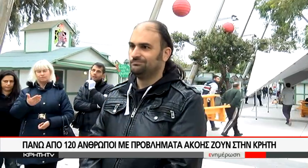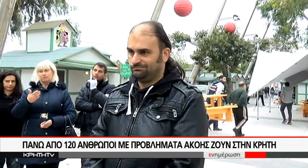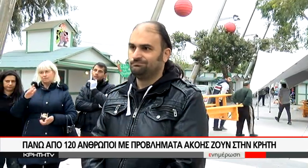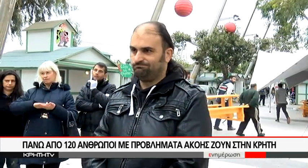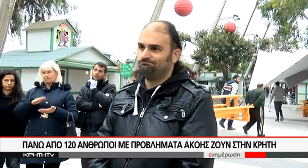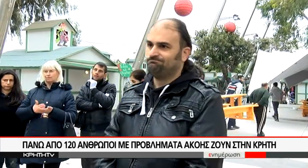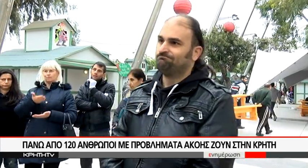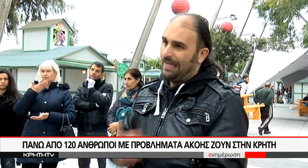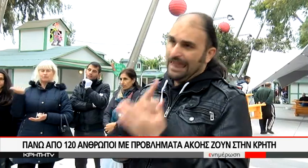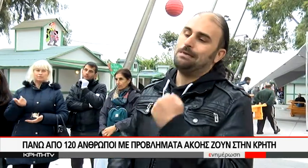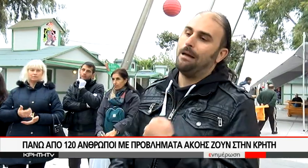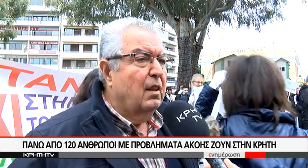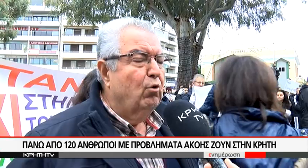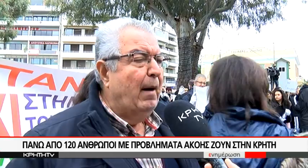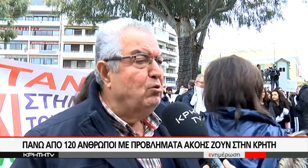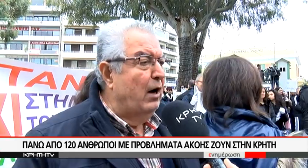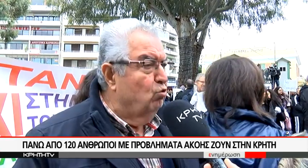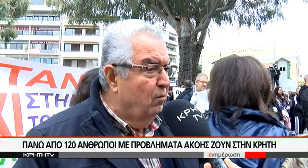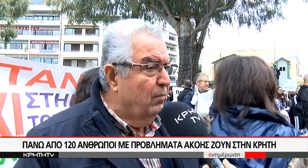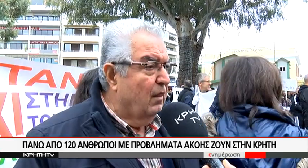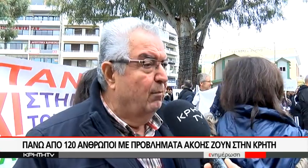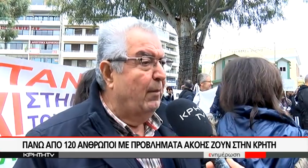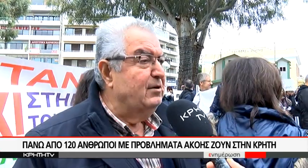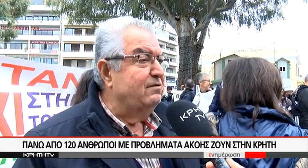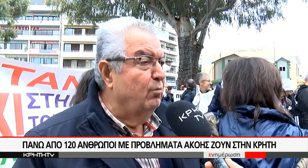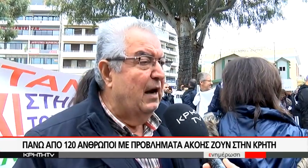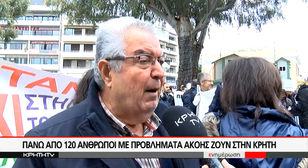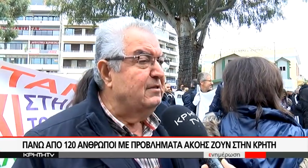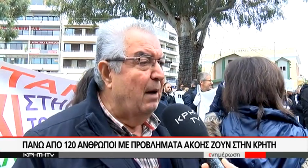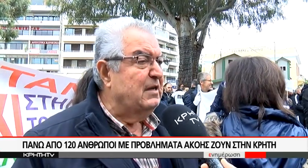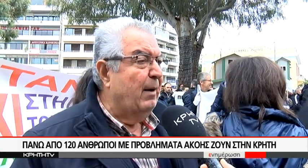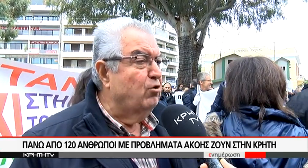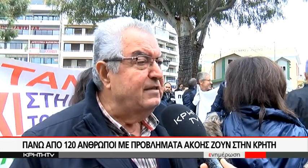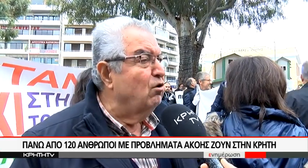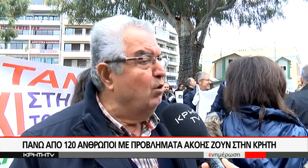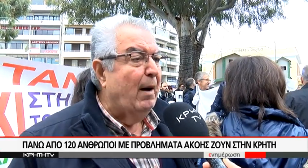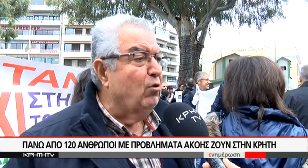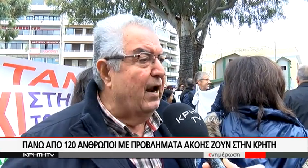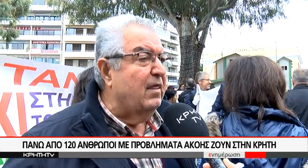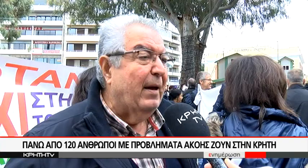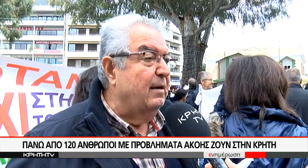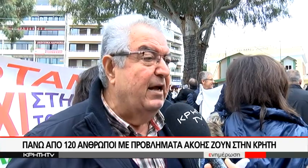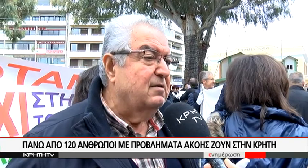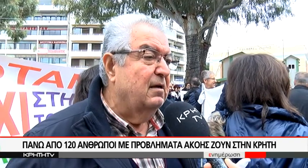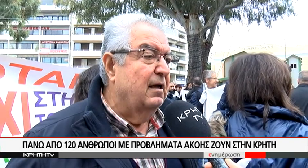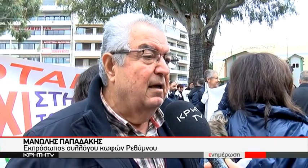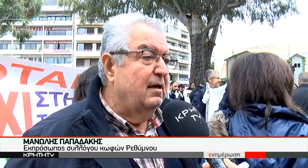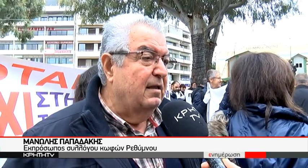διερμηνέα νοηματικής γλώσσας. Δεν μπορούμε να πάμε στο γιατρό, δεν μπορούμε να πάμε στην αστυνομία, να πάμε στην τράπεζα, να πάμε στο εργασίο, δεν μπορούμε να πάμε πουθενά. Δεν υπάρχει ταινία. Ήταν